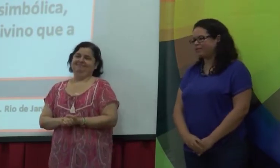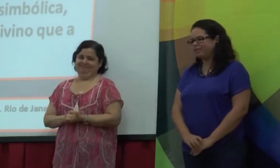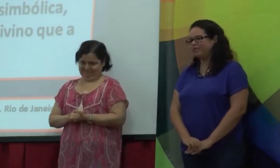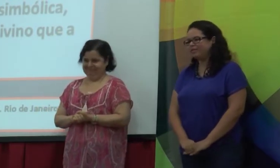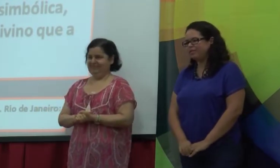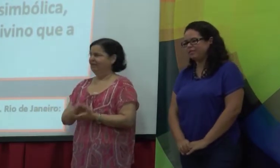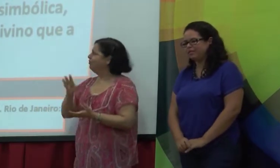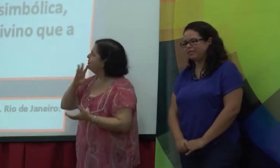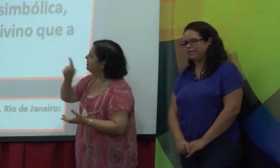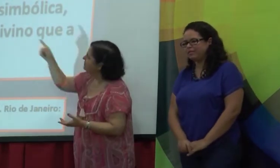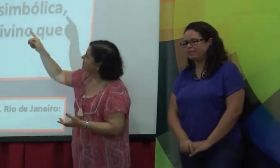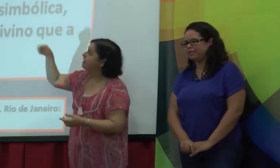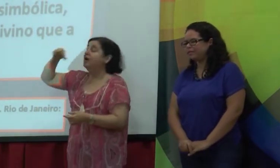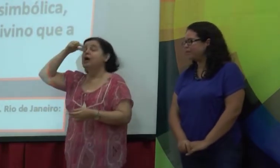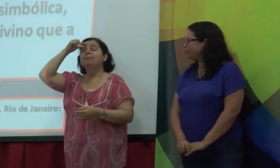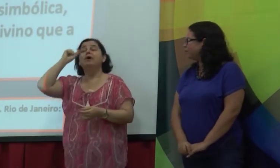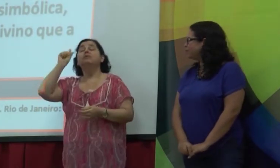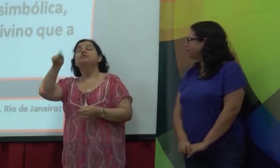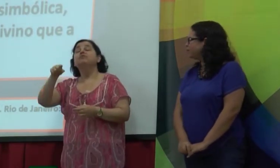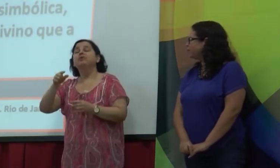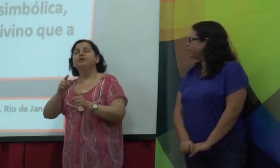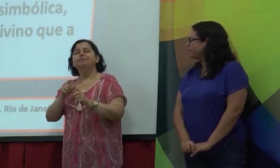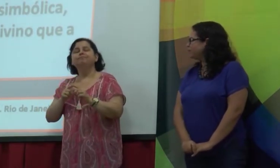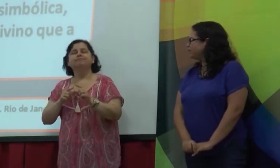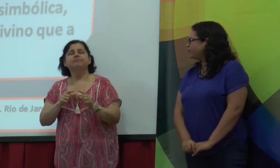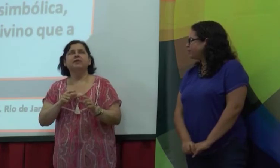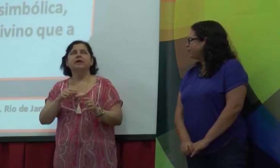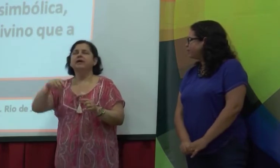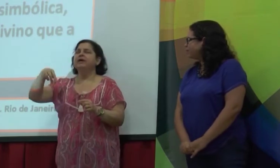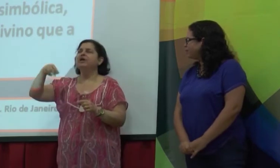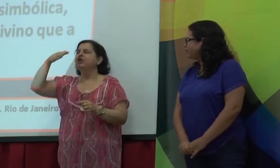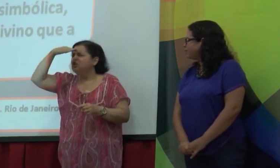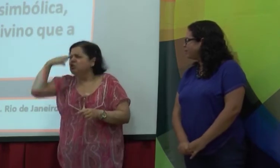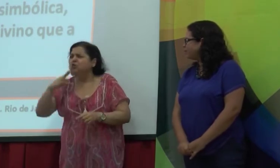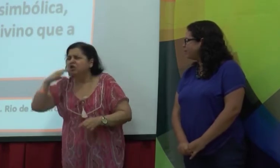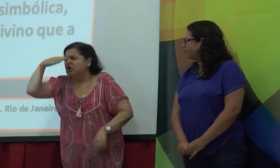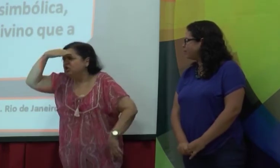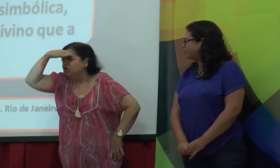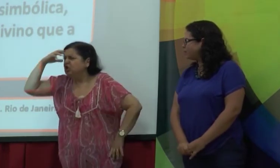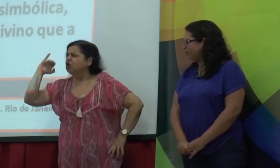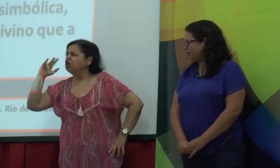foi o que Emmanuel disse no livro. Quem foi Emmanuel?